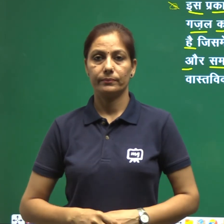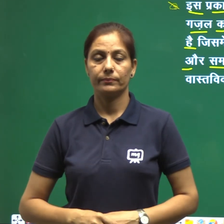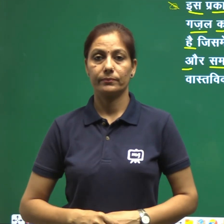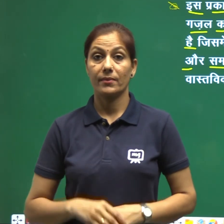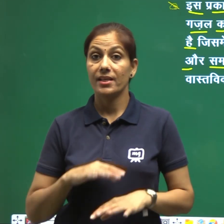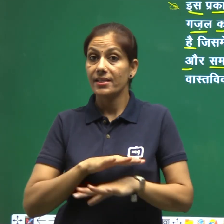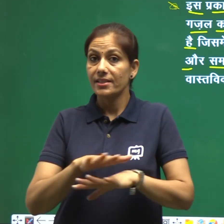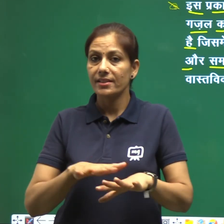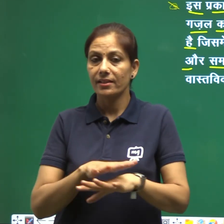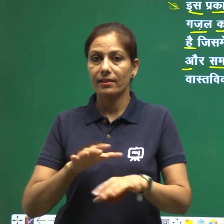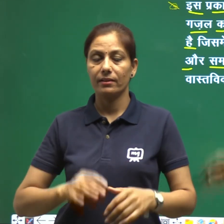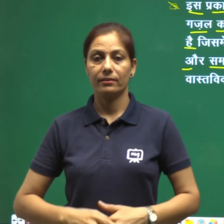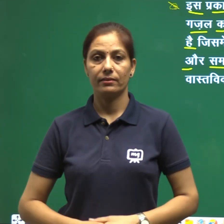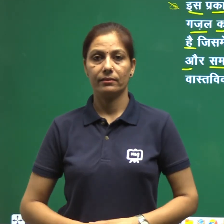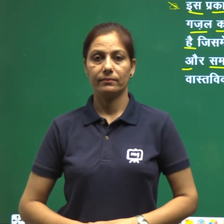स्थिति का